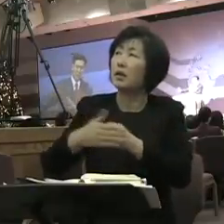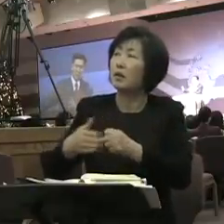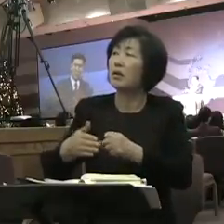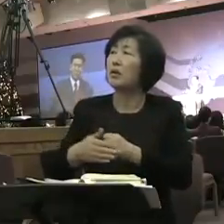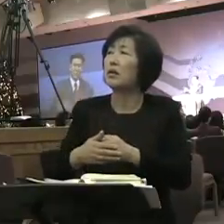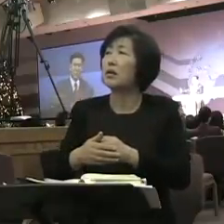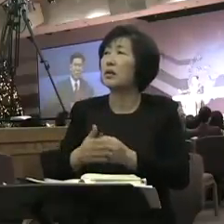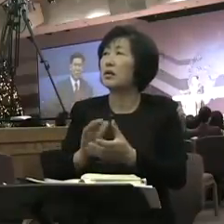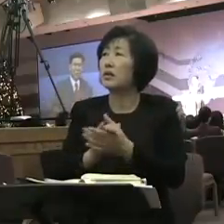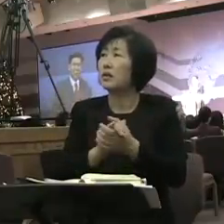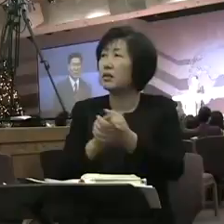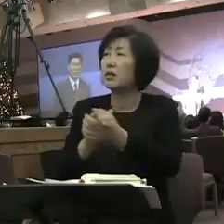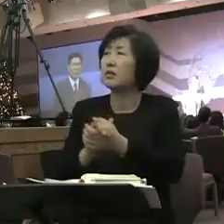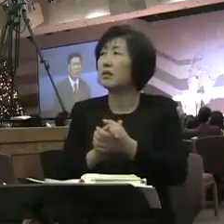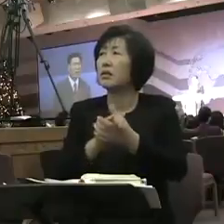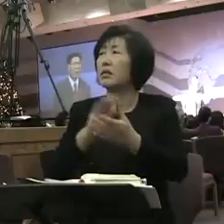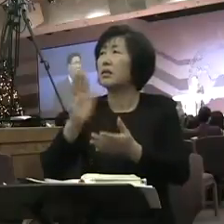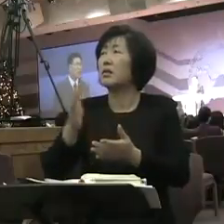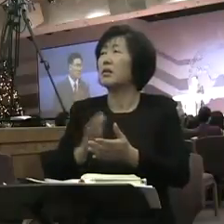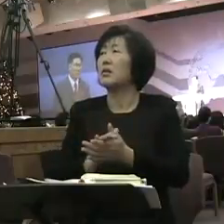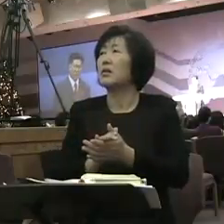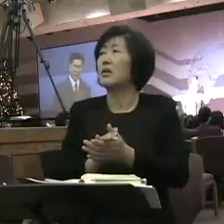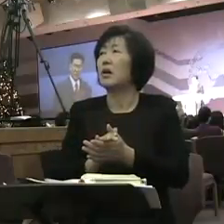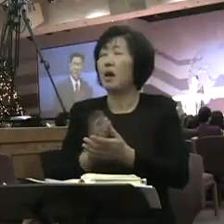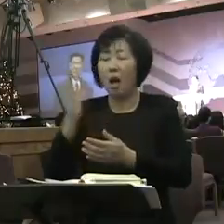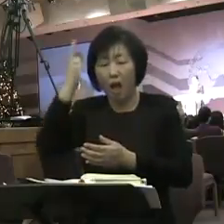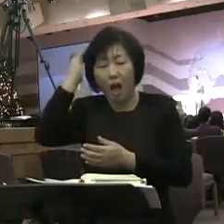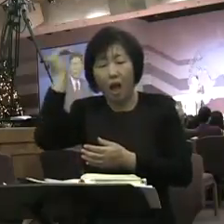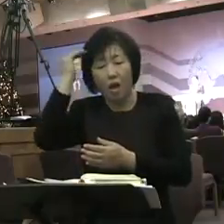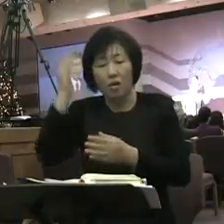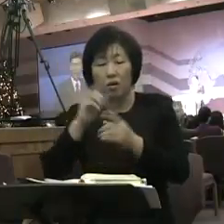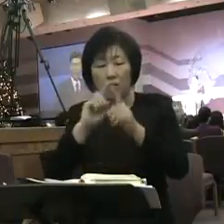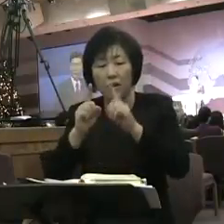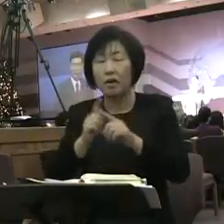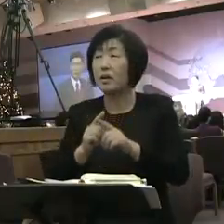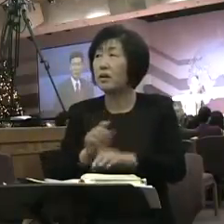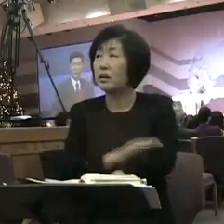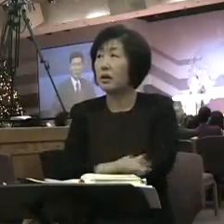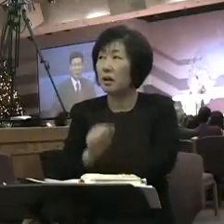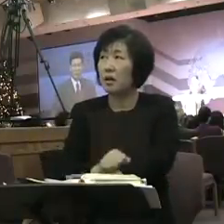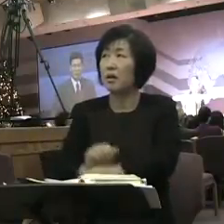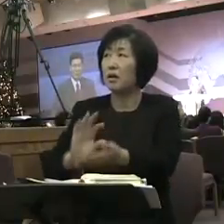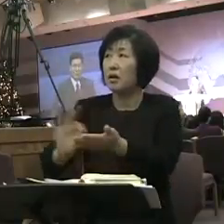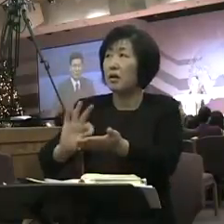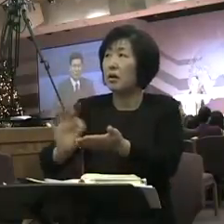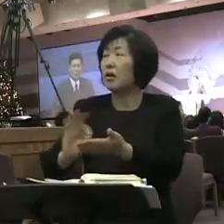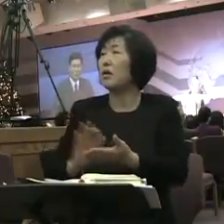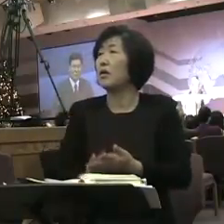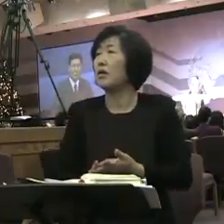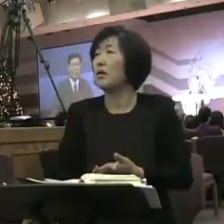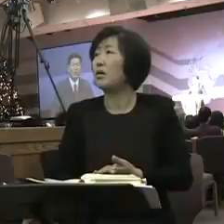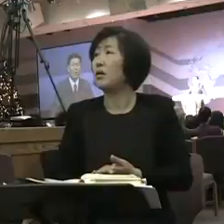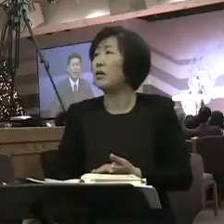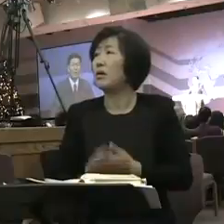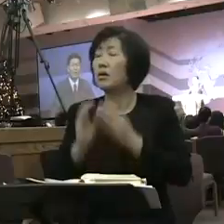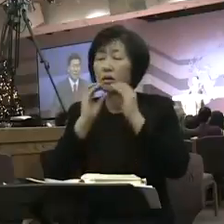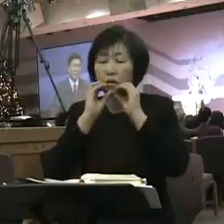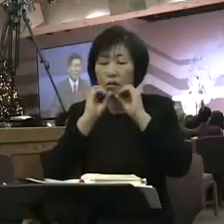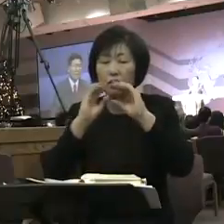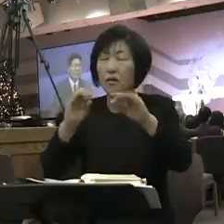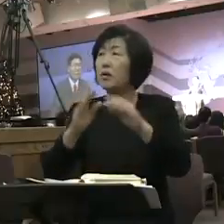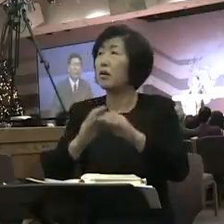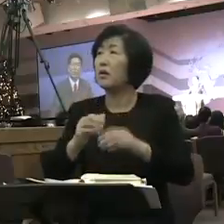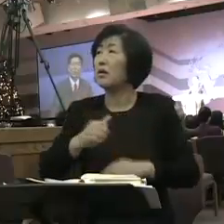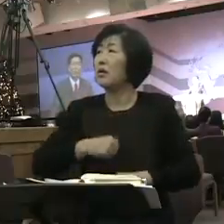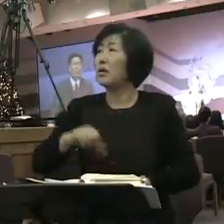그들과 이제 친구가 되고 그러다 보니까 또 한국말도 잘 사용을 하게 되고 참 선교사